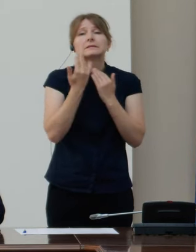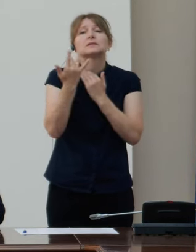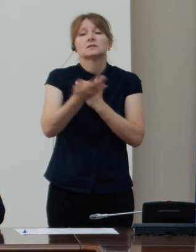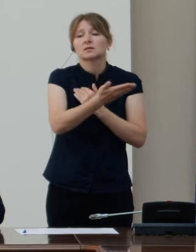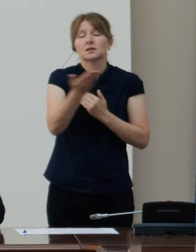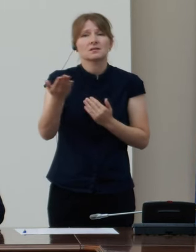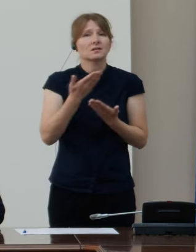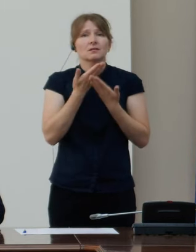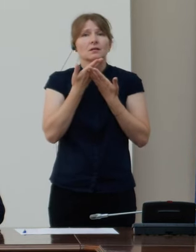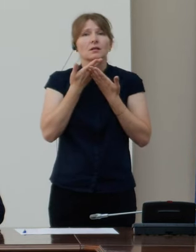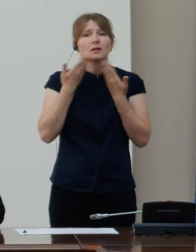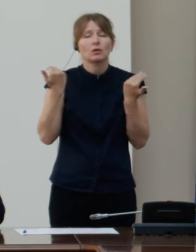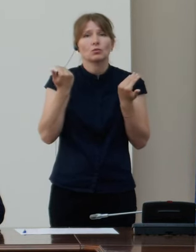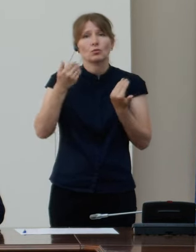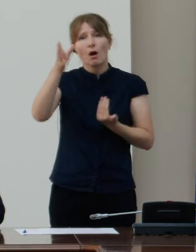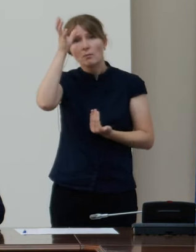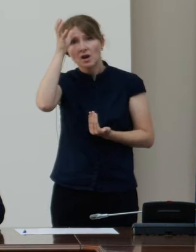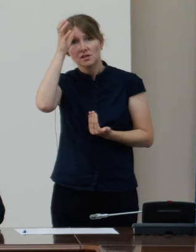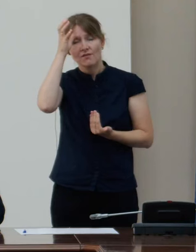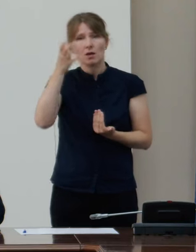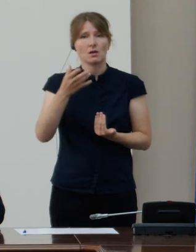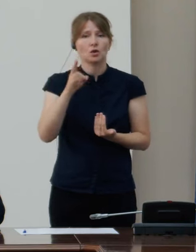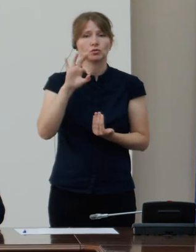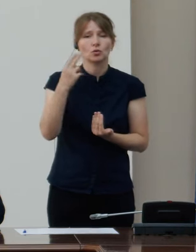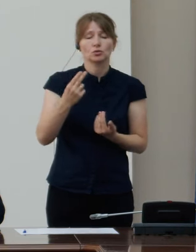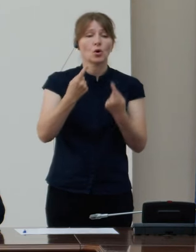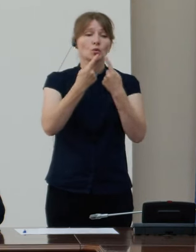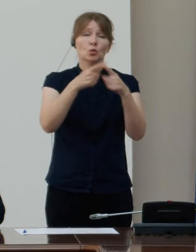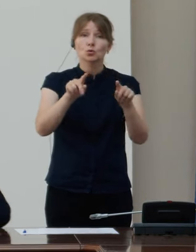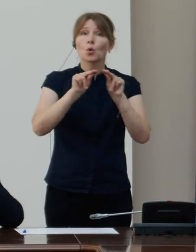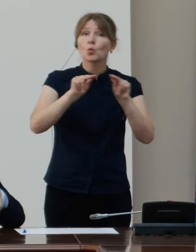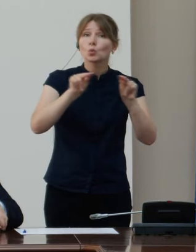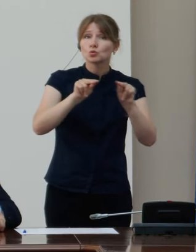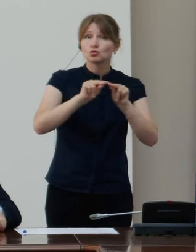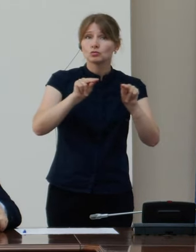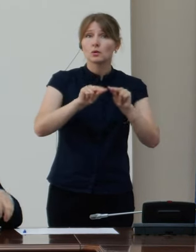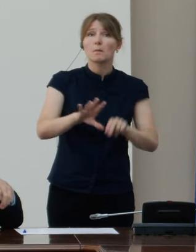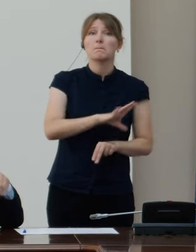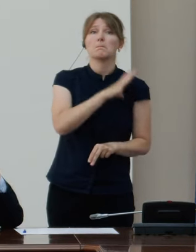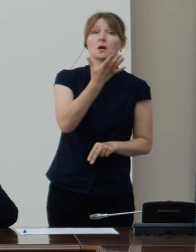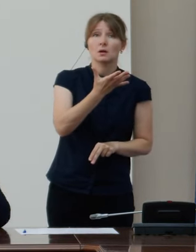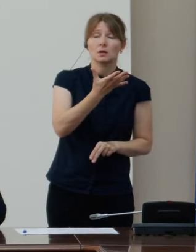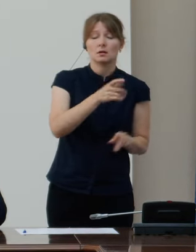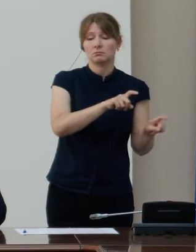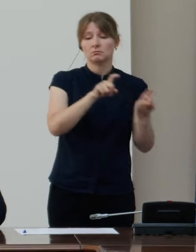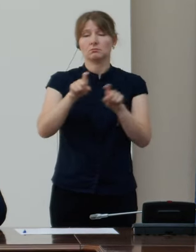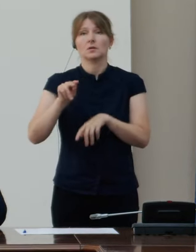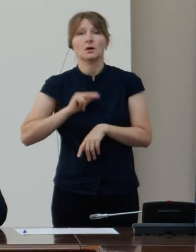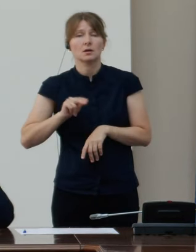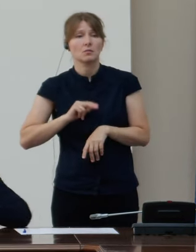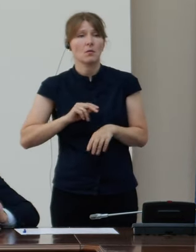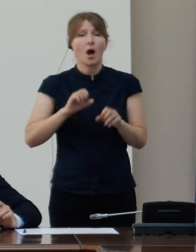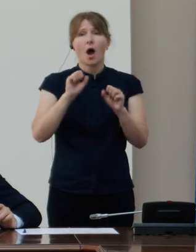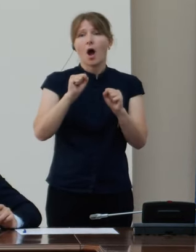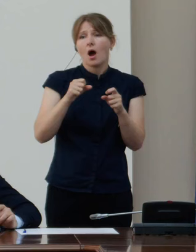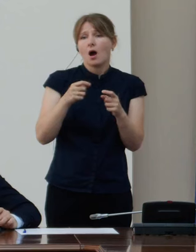au venit din domeniul pedagogic. Alții aveau studii care nici de cum nu conectau, nu se auzeau,